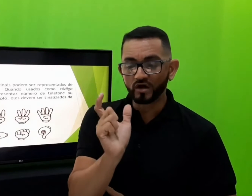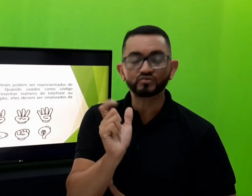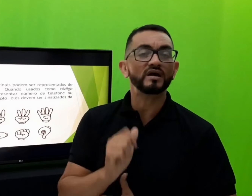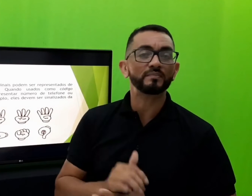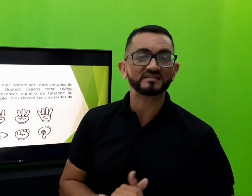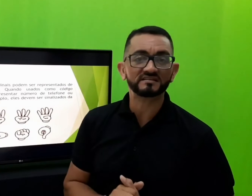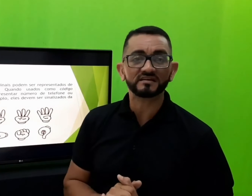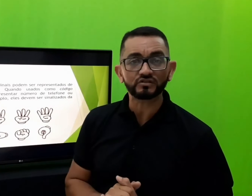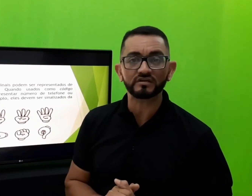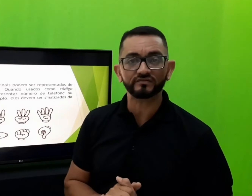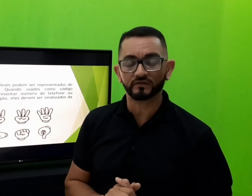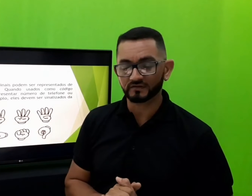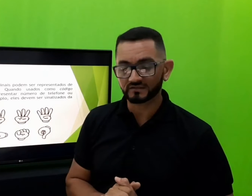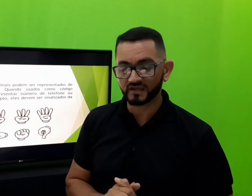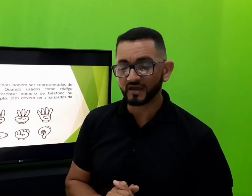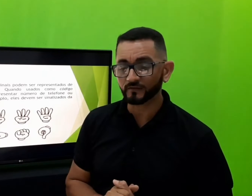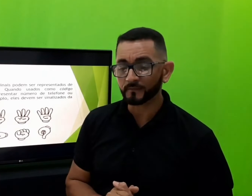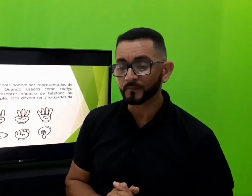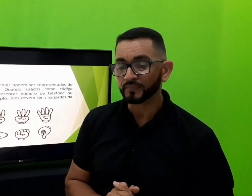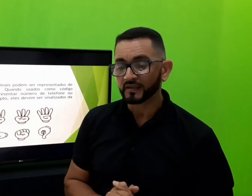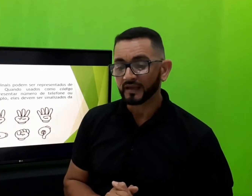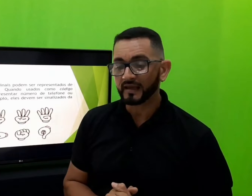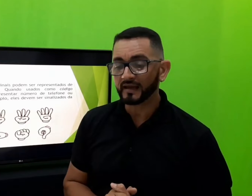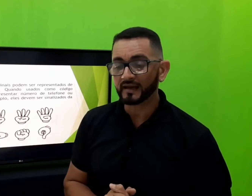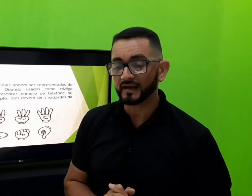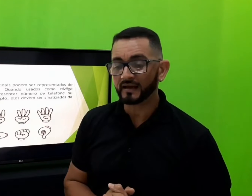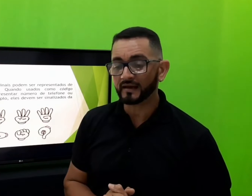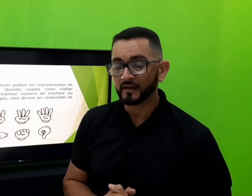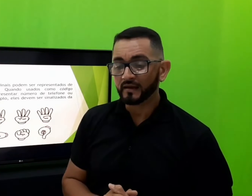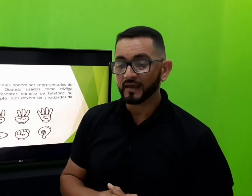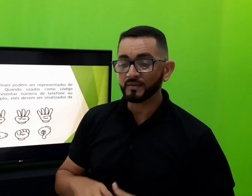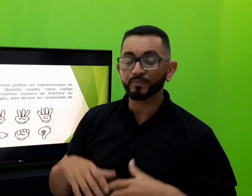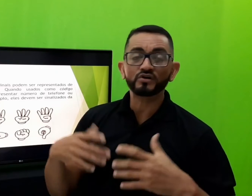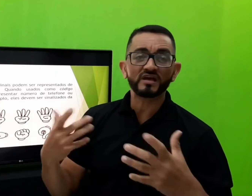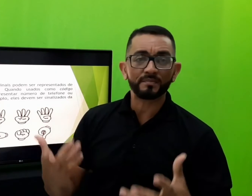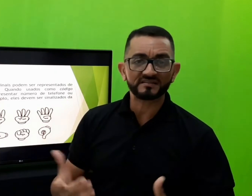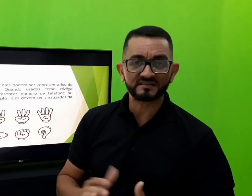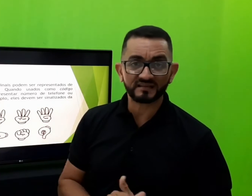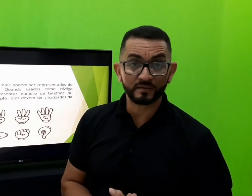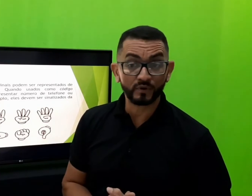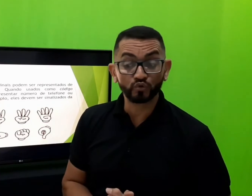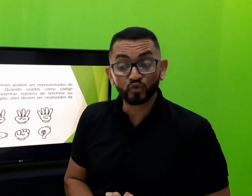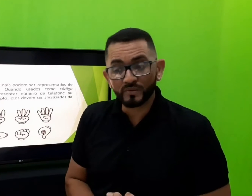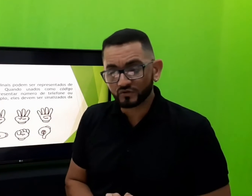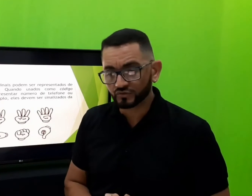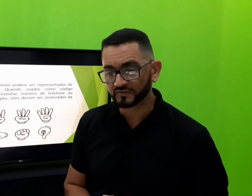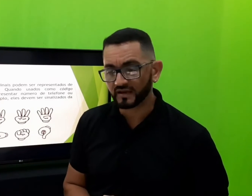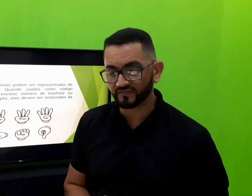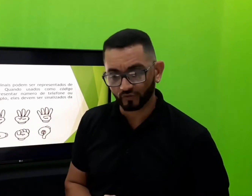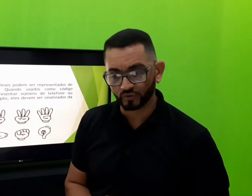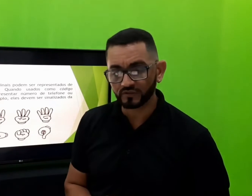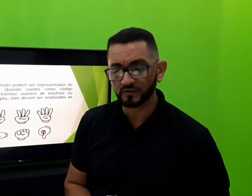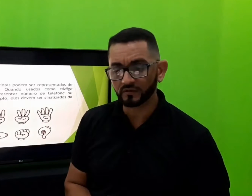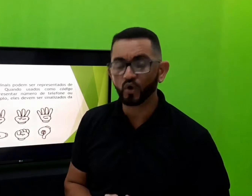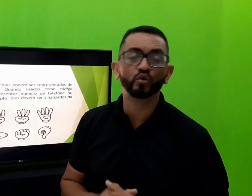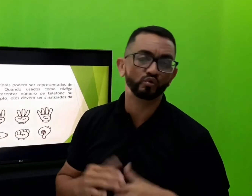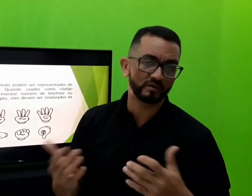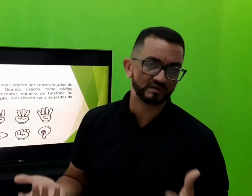código representativo, certo? Ele pode representar também o número de um telefone ou o número da